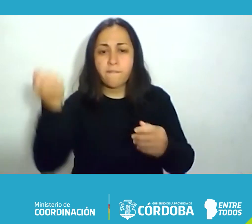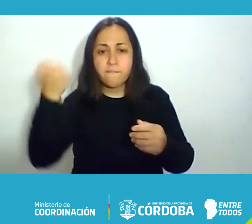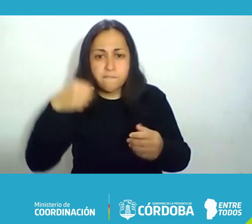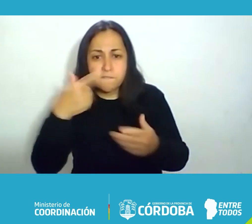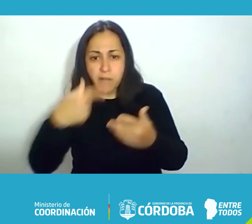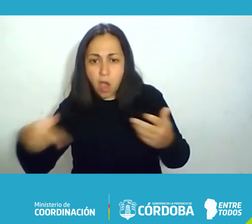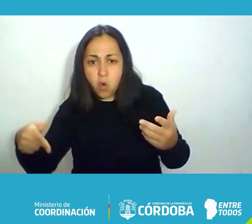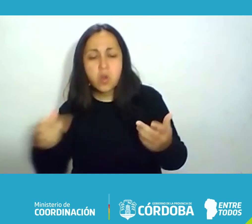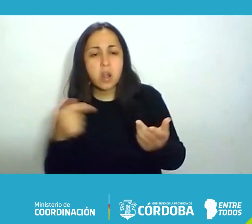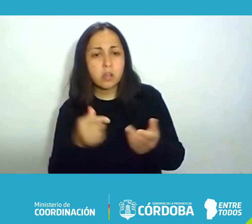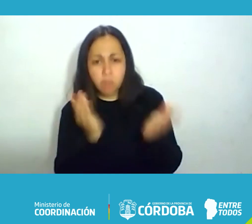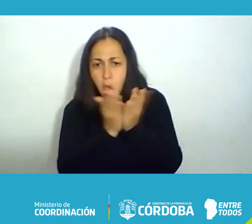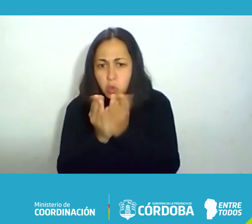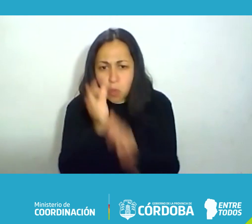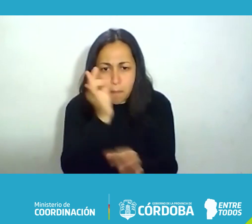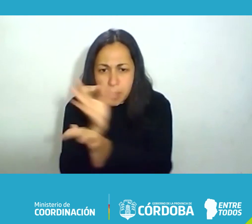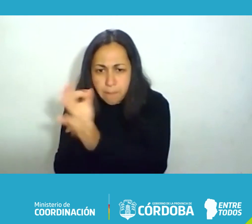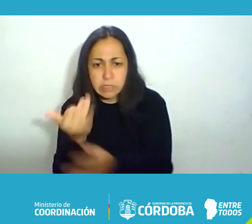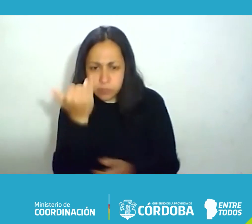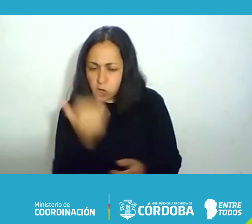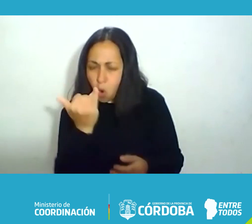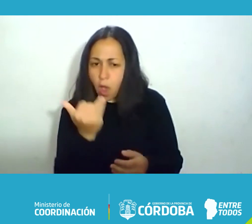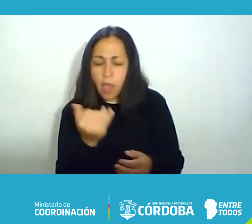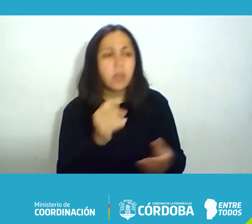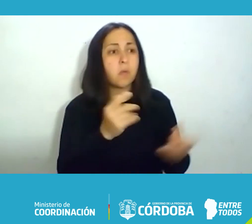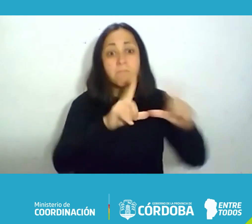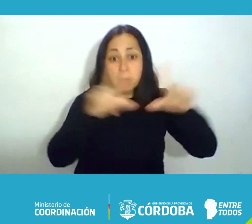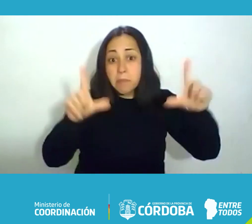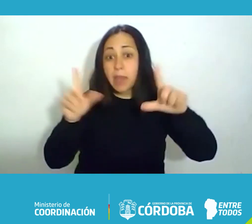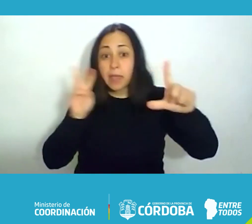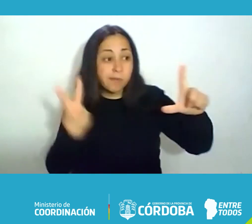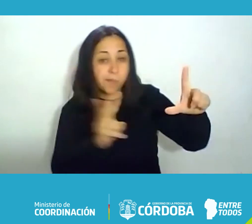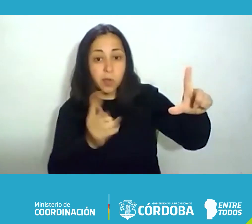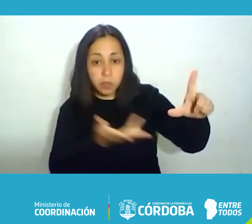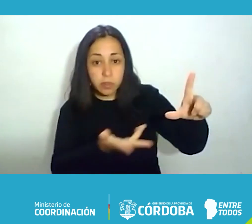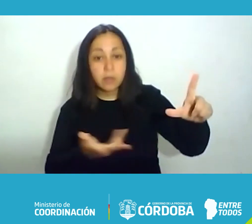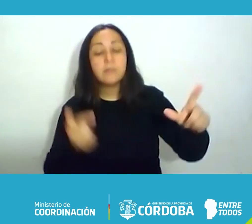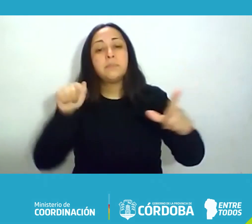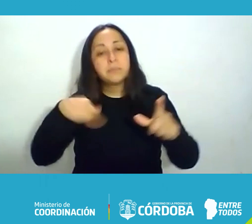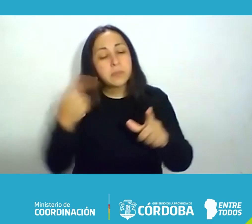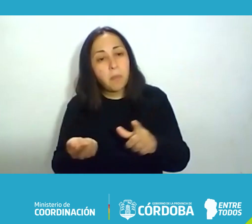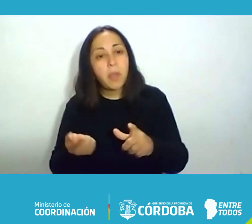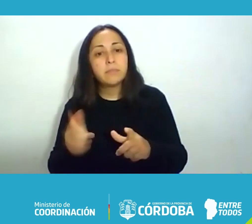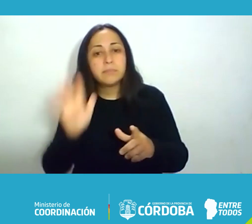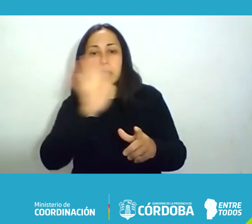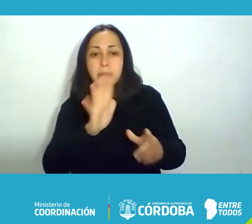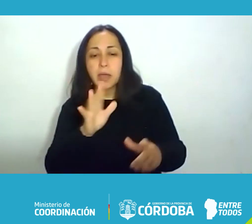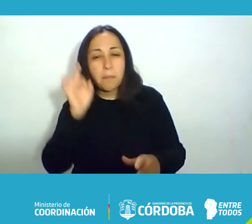fauna. Se realizó un estudio específico en cada una de las cuencas, muestra imágenes de cada una de ellas. Luego muestra